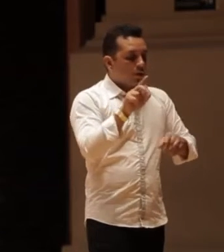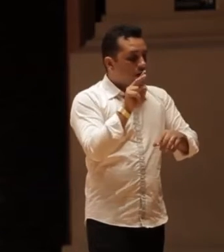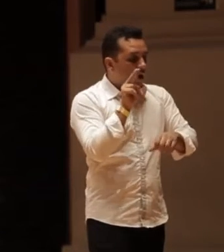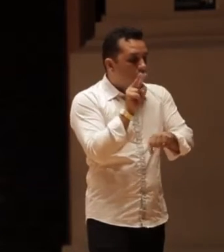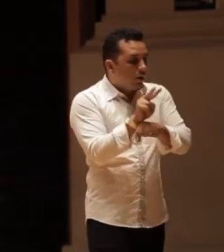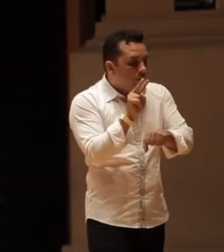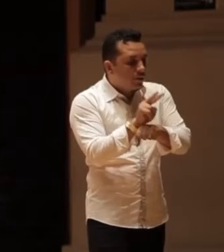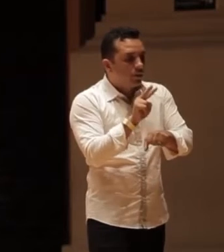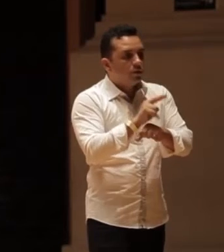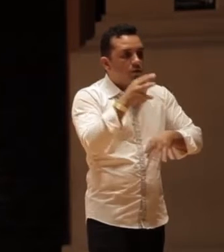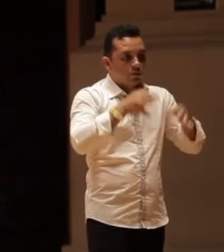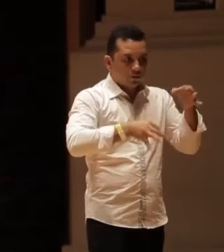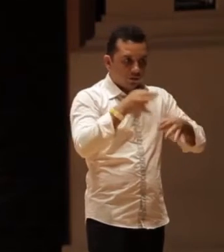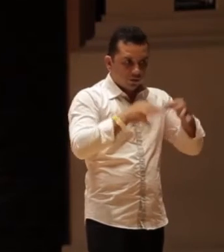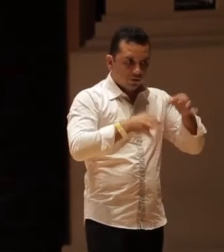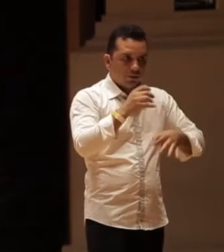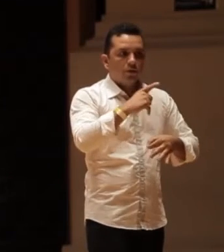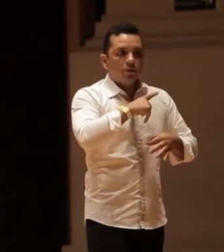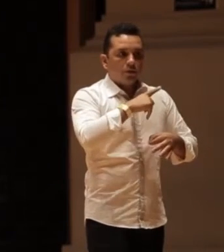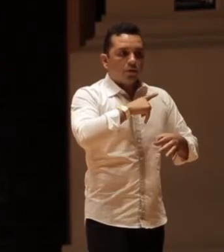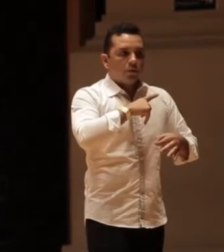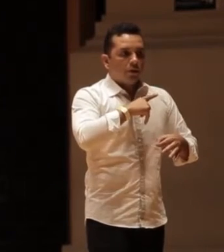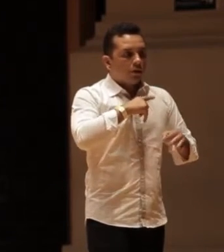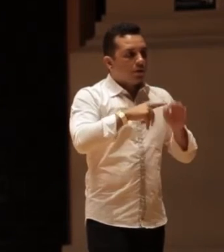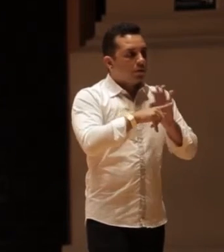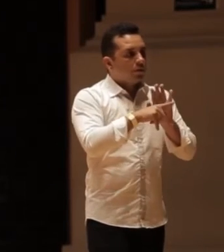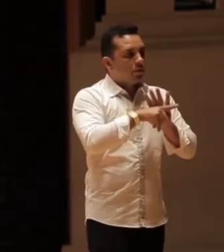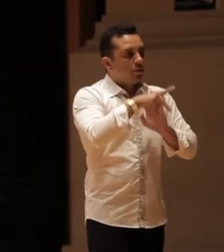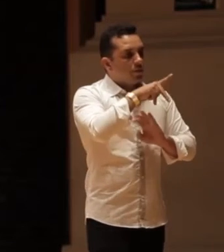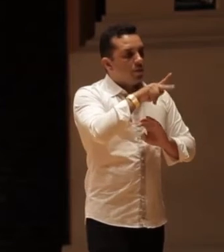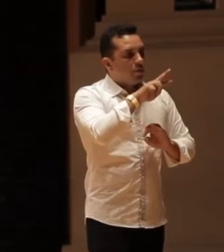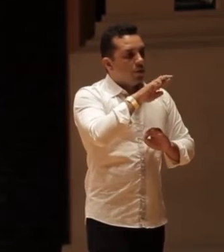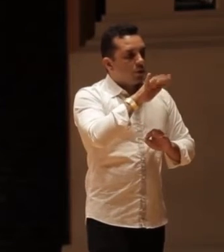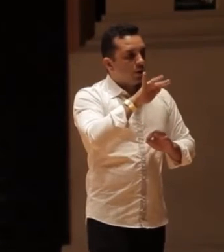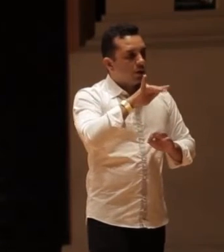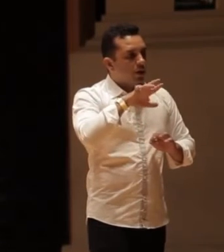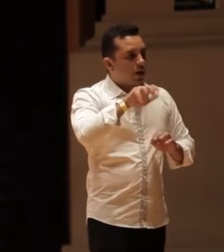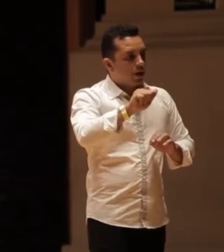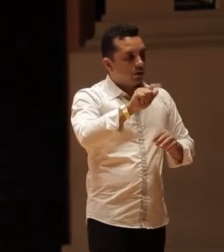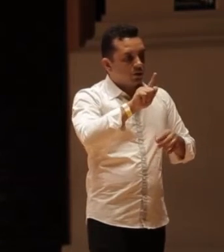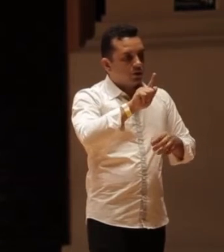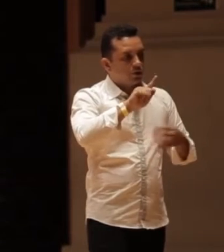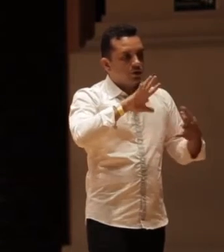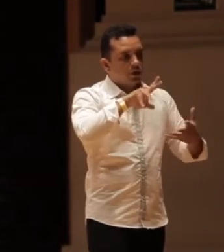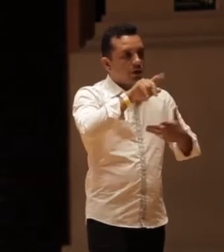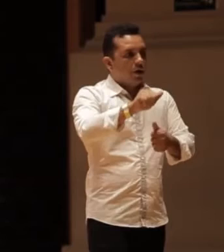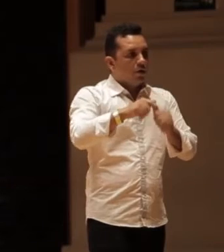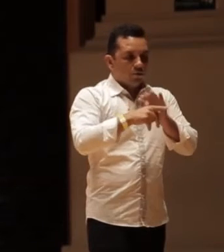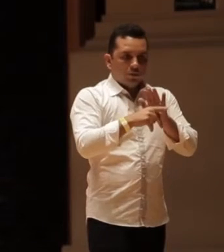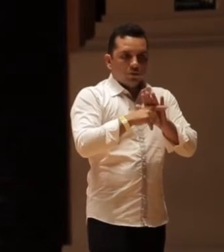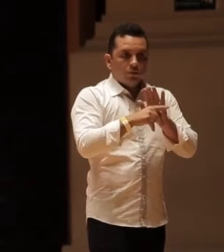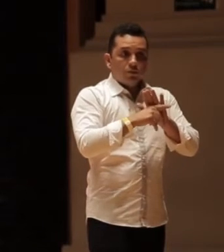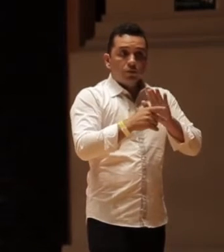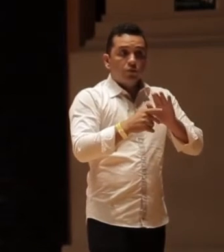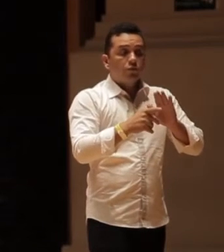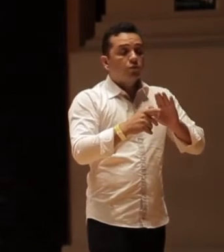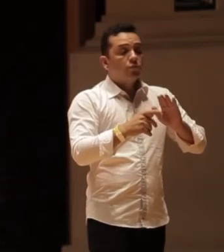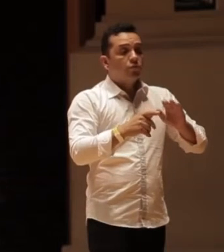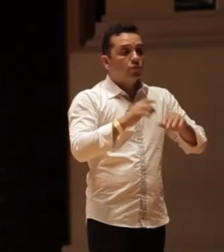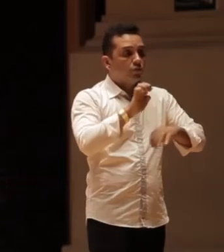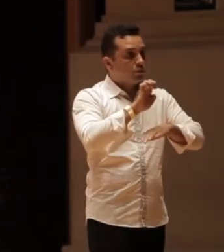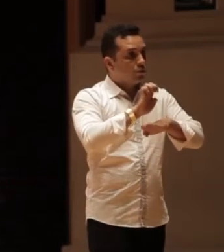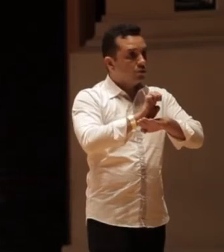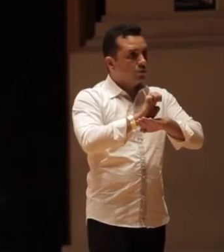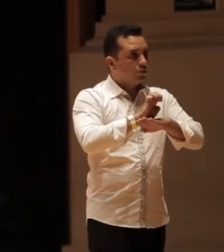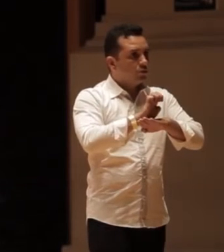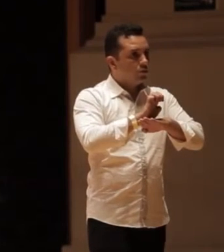hajek auditoria geral do estado a procuradoria geral do estado e o órgão de controle externo do tribunal de contas agora é